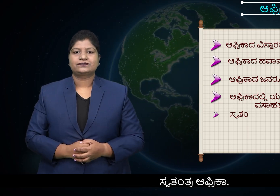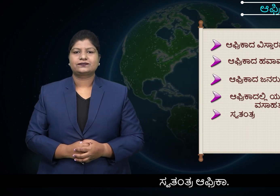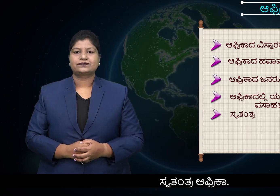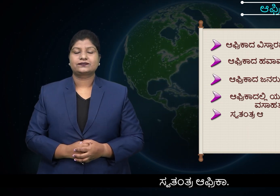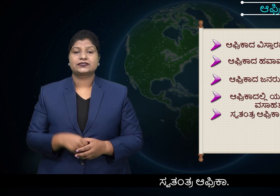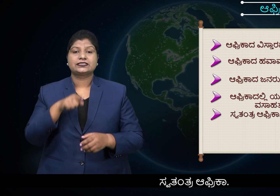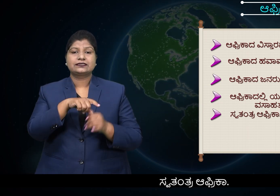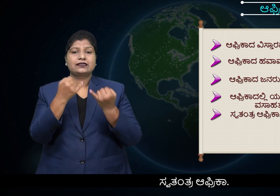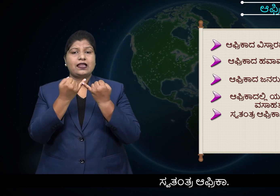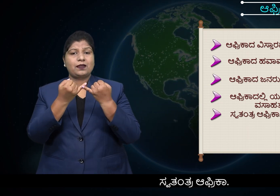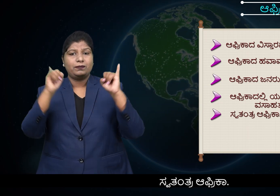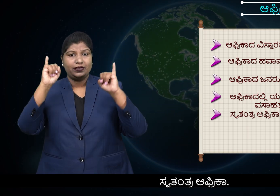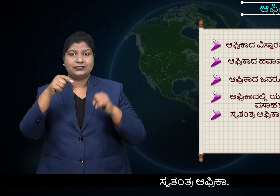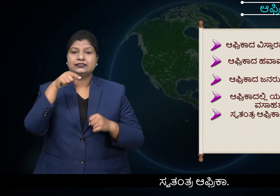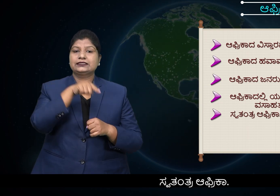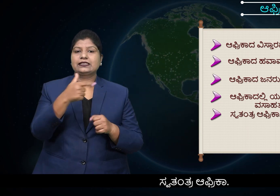ಸ್ವತಂತ್ರ ಆಫ್ರಿಕಾ.